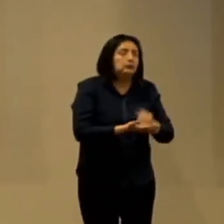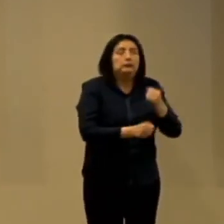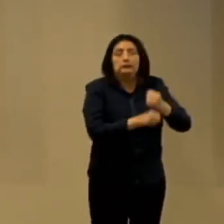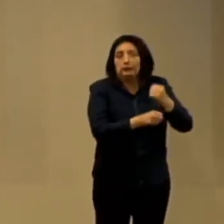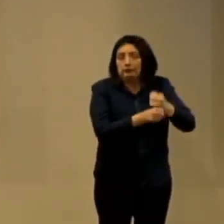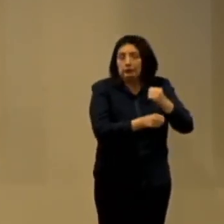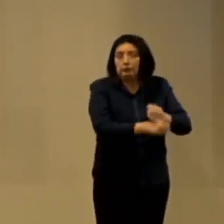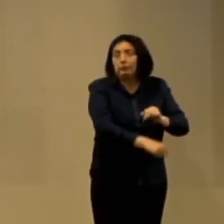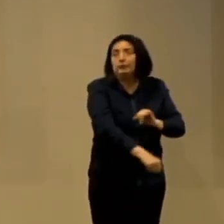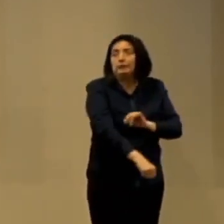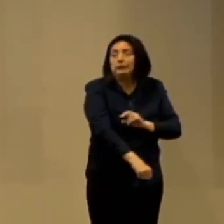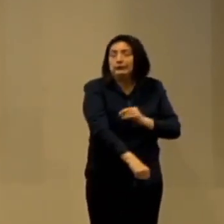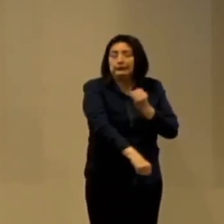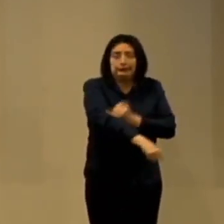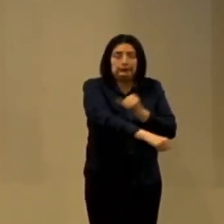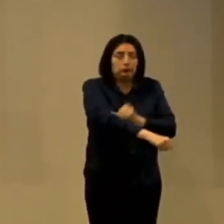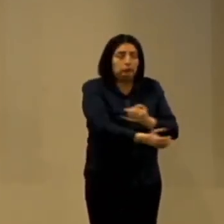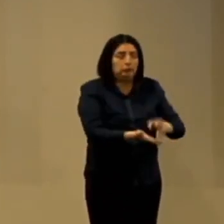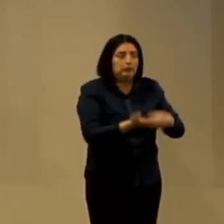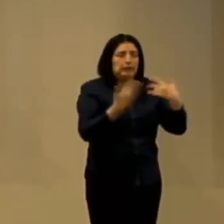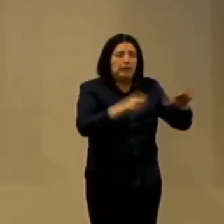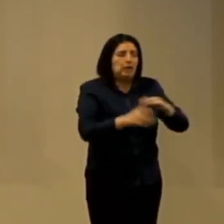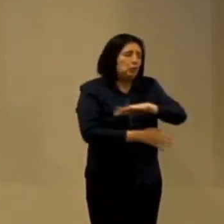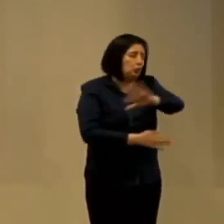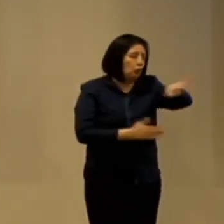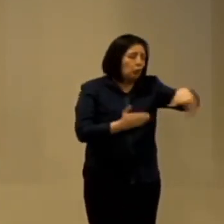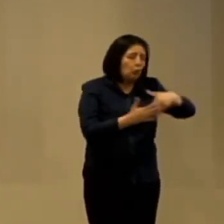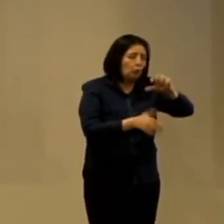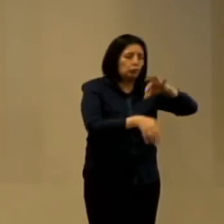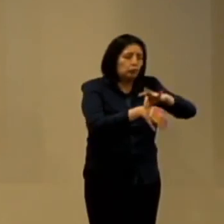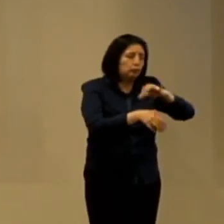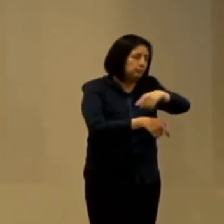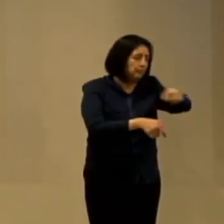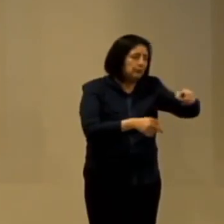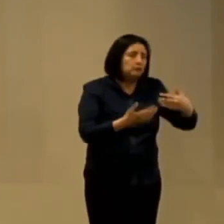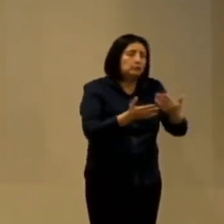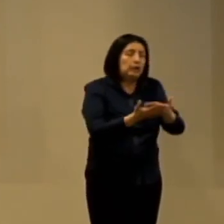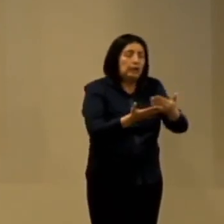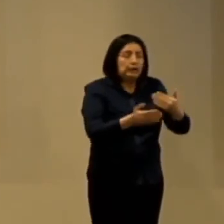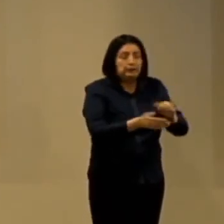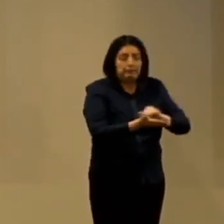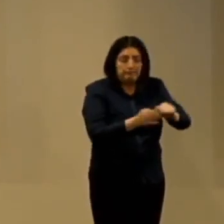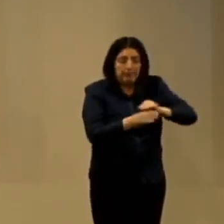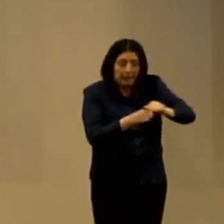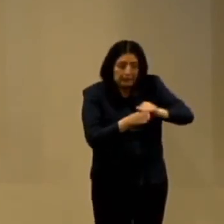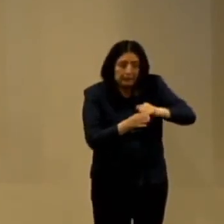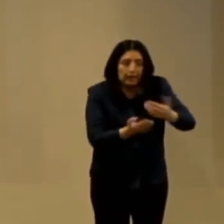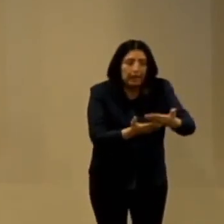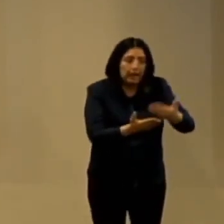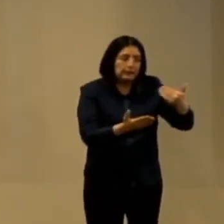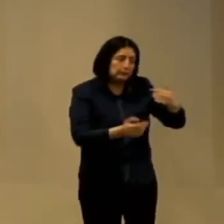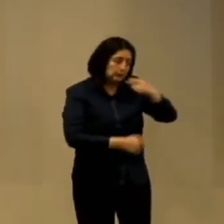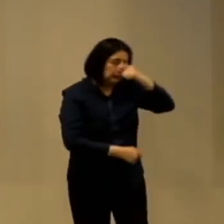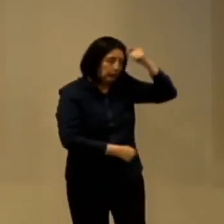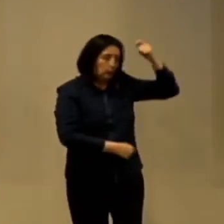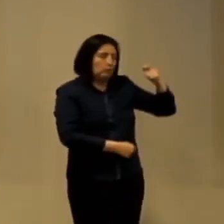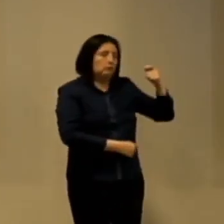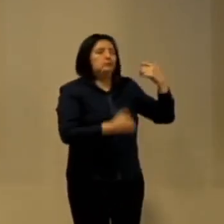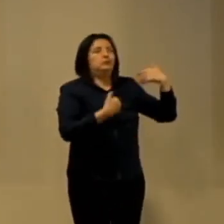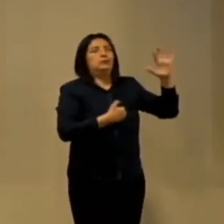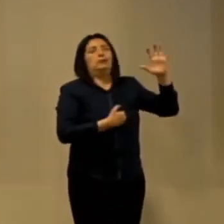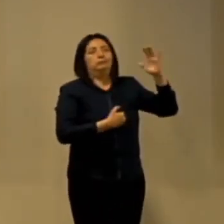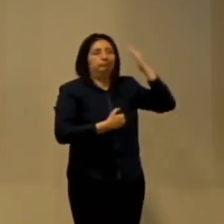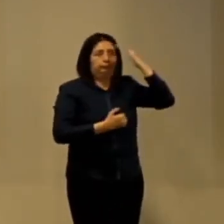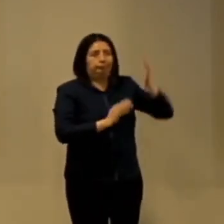ya trabajamos, todos los médicos residentes, antes de graduarse, ya salen con la competencia